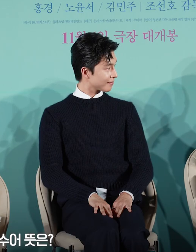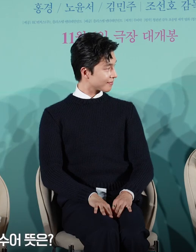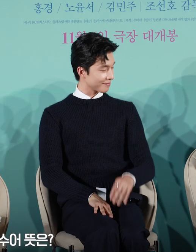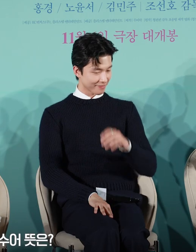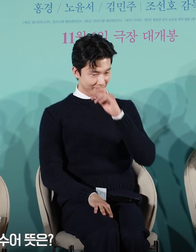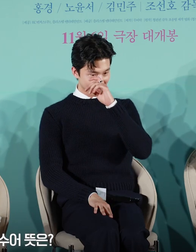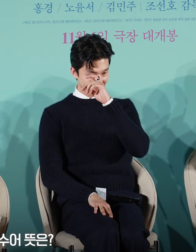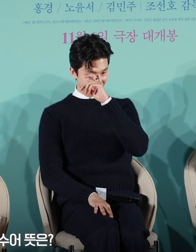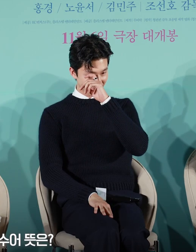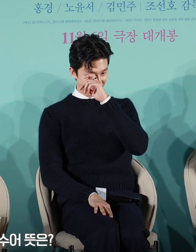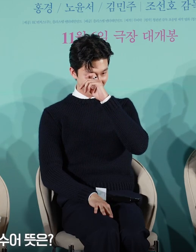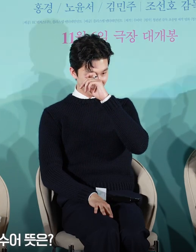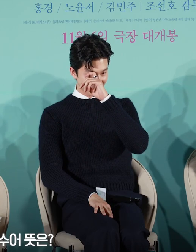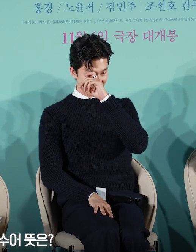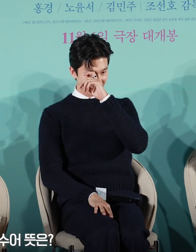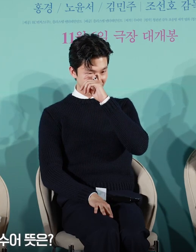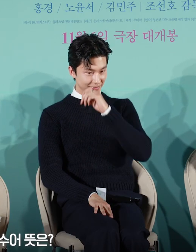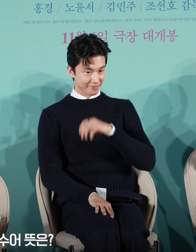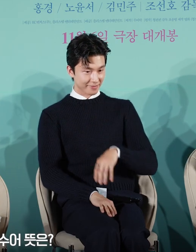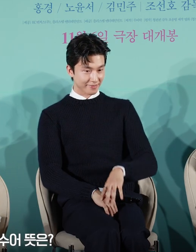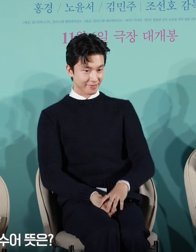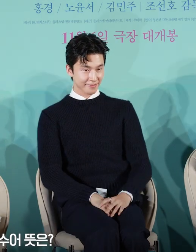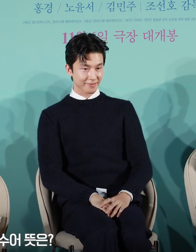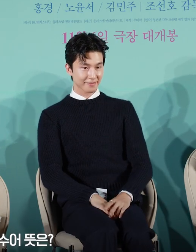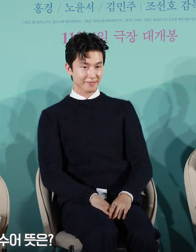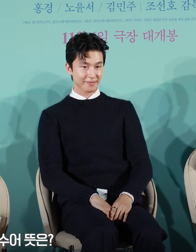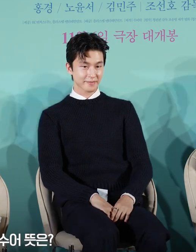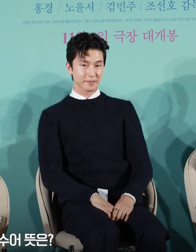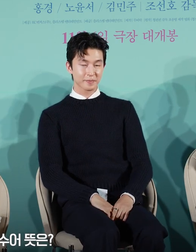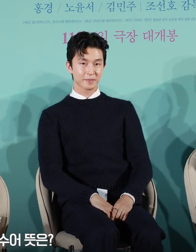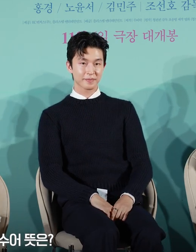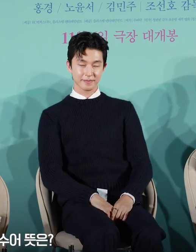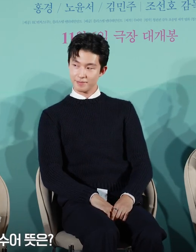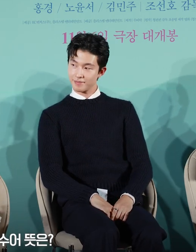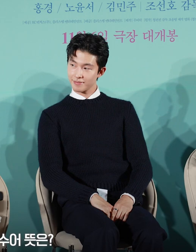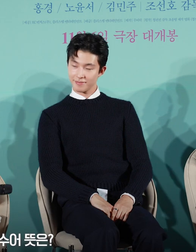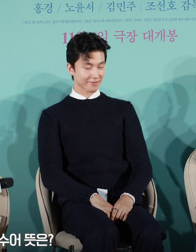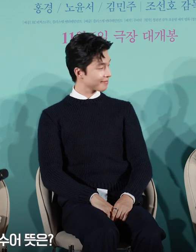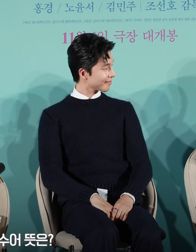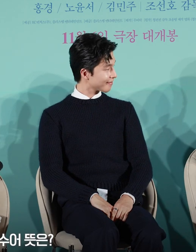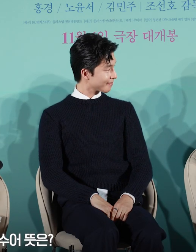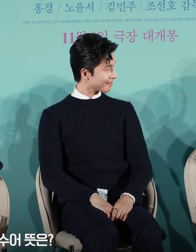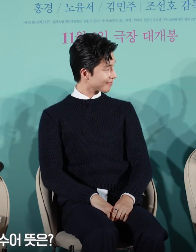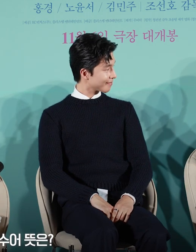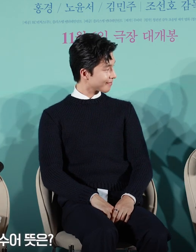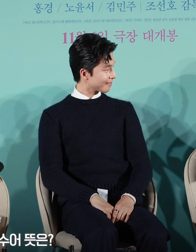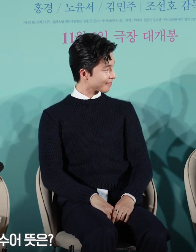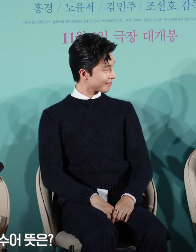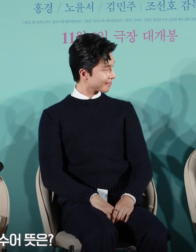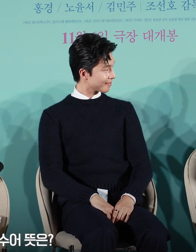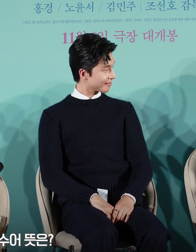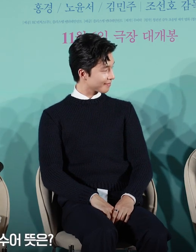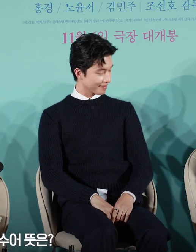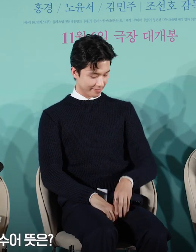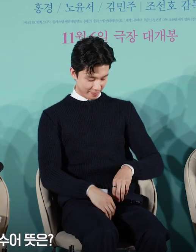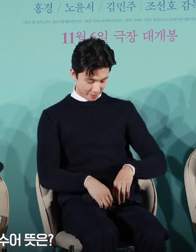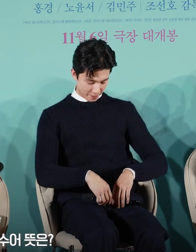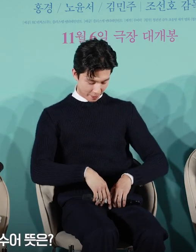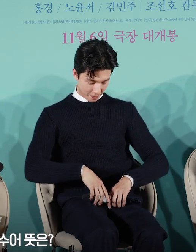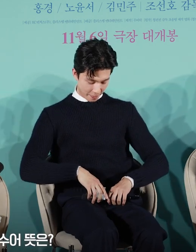걸로 알고 있습니다. 그렇죠. 아니 근데 반박 불가 아닙니까? 예쁘잖아요. 사실 우리가 이제 포토타임 같은